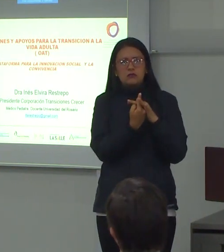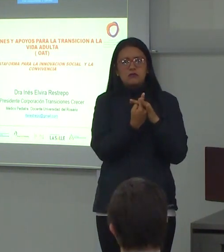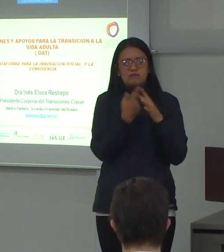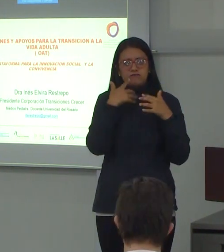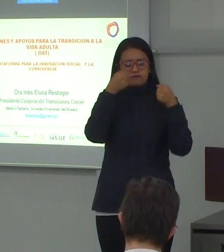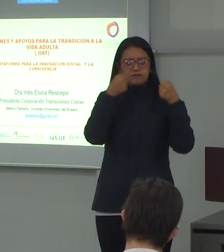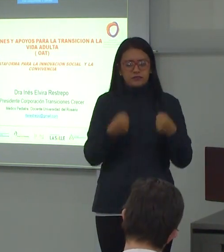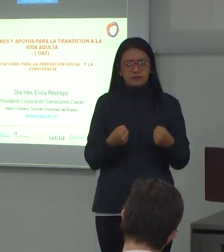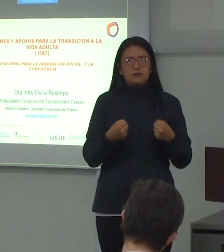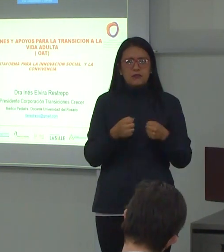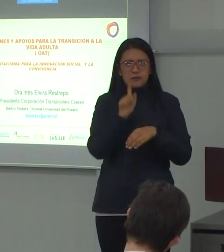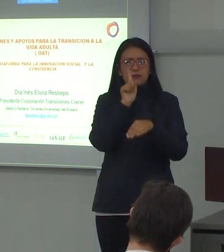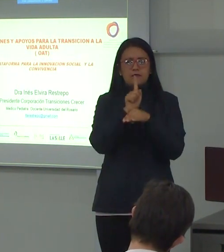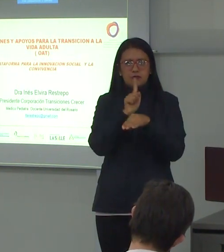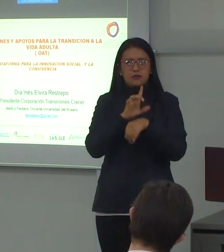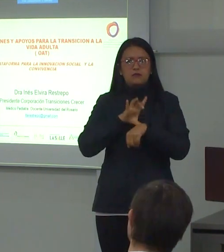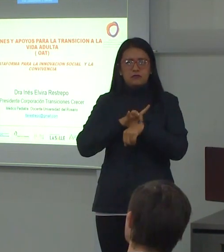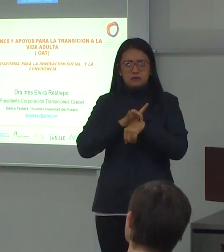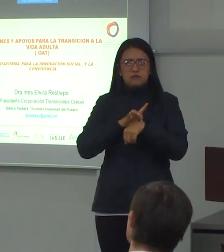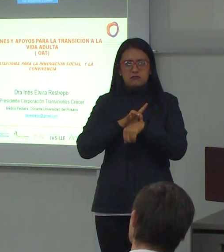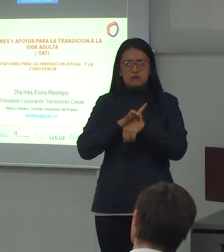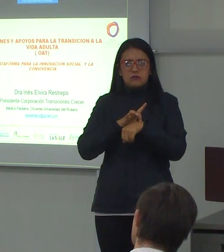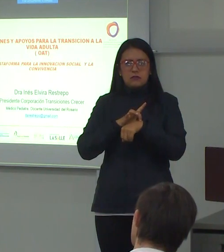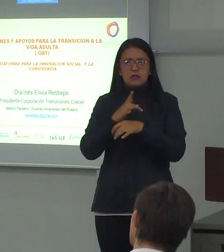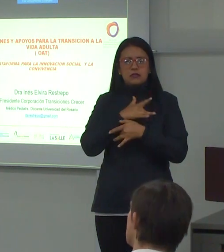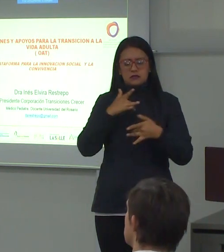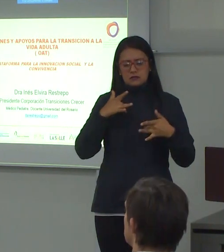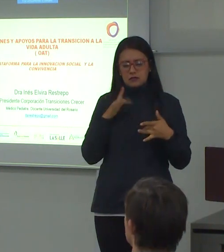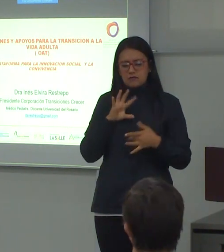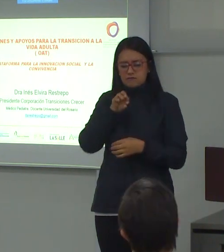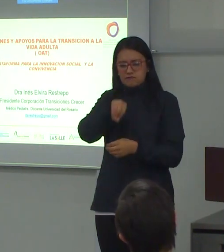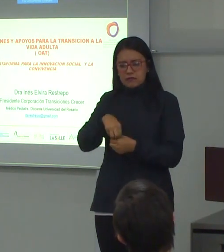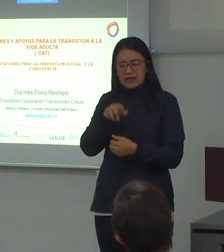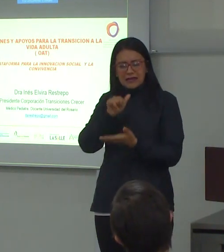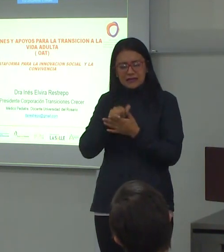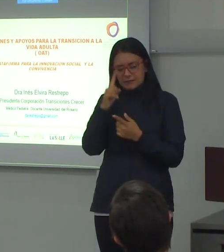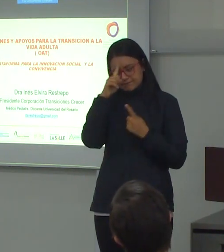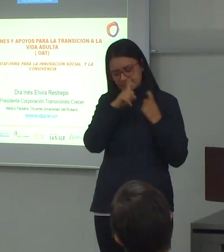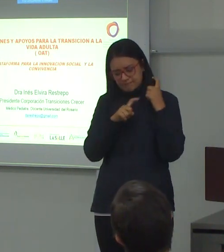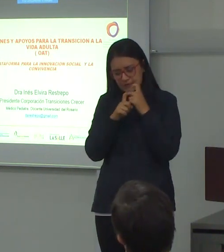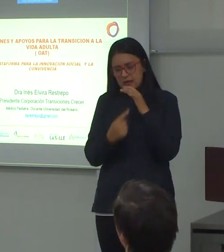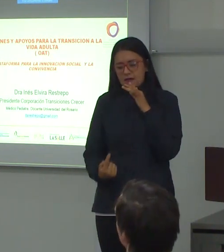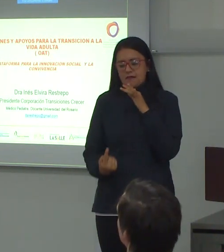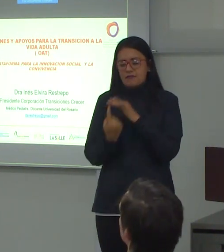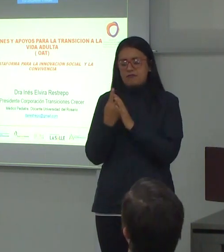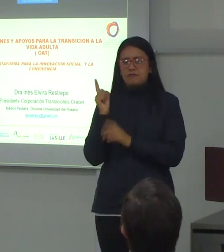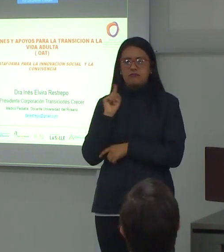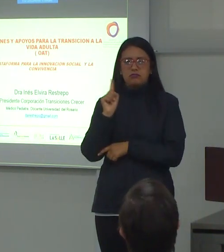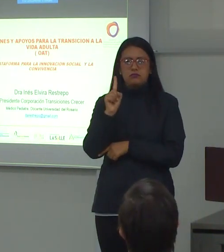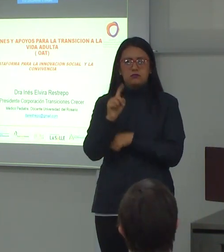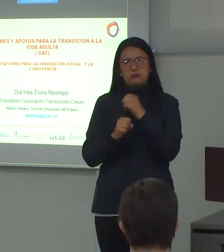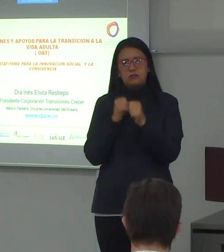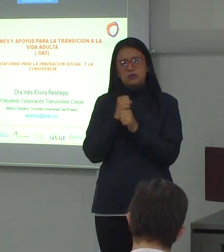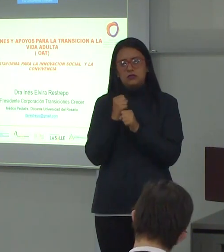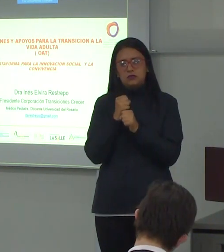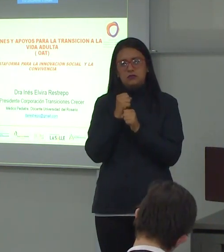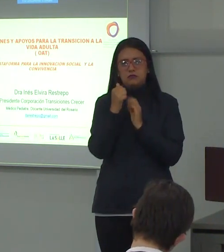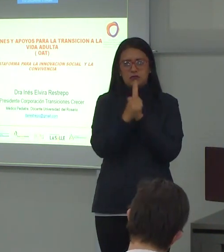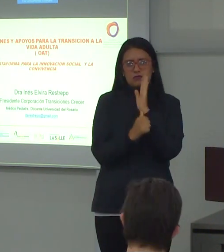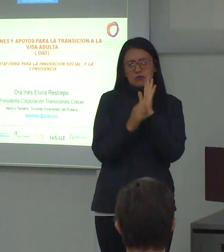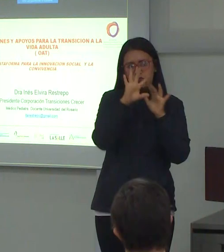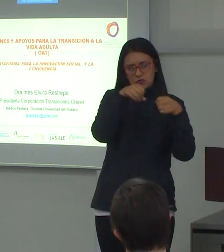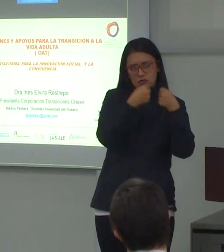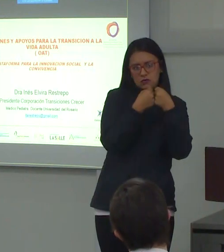esta sede, que es la Facultad de Medicina y Ciencias de la Salud, de donde dependió el programa durante cinco años, mientras duró el convenio